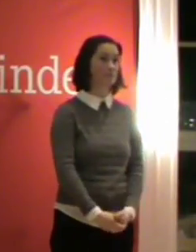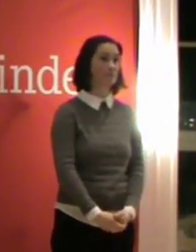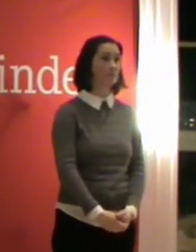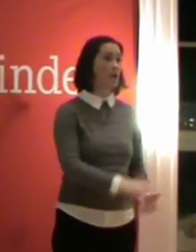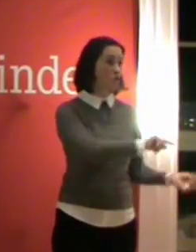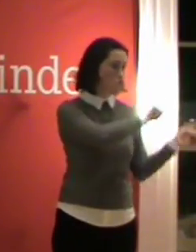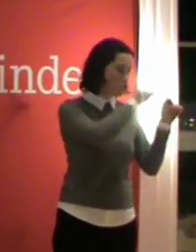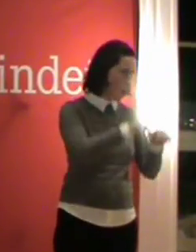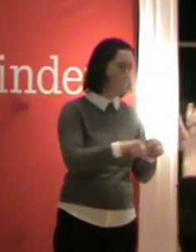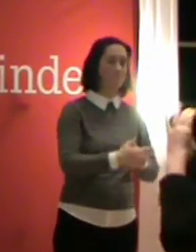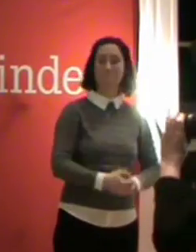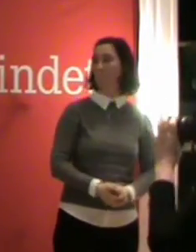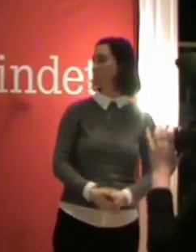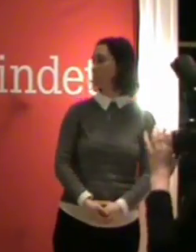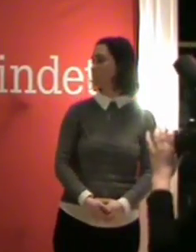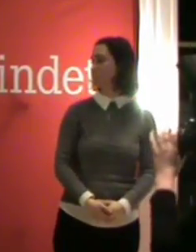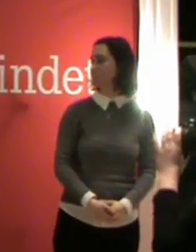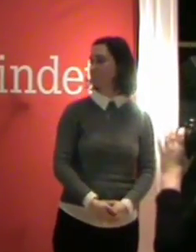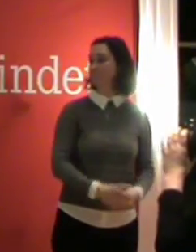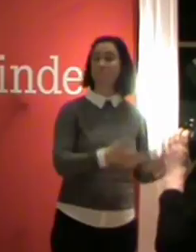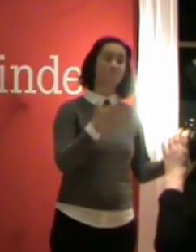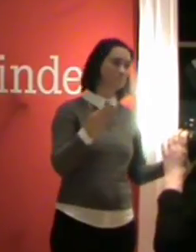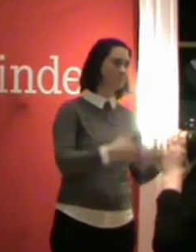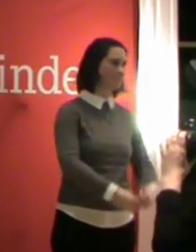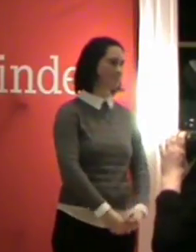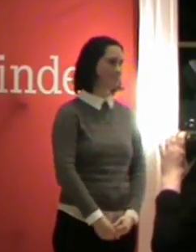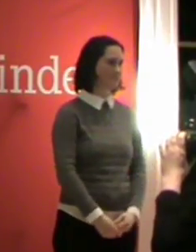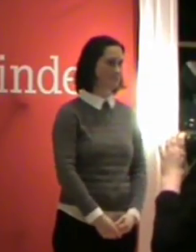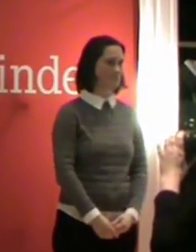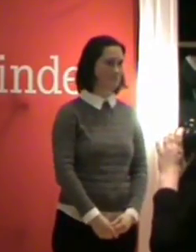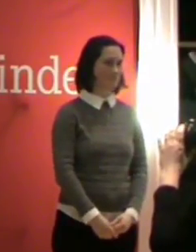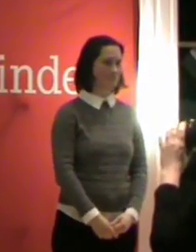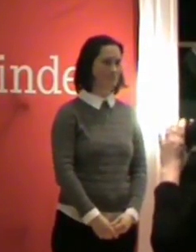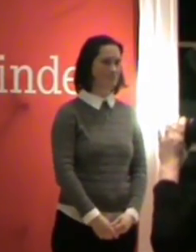Dass du hier warst, ja, ja.